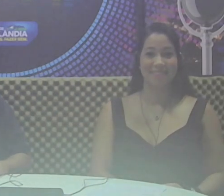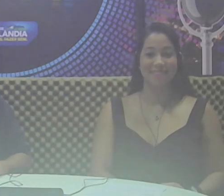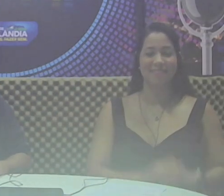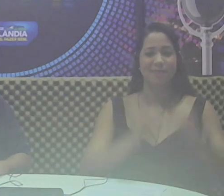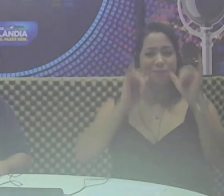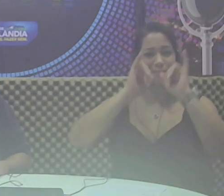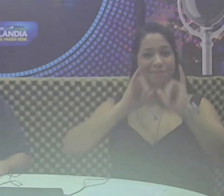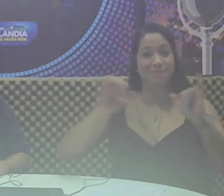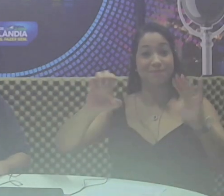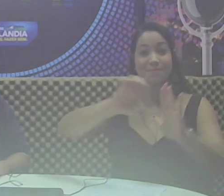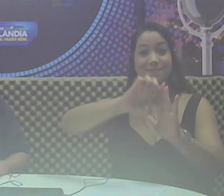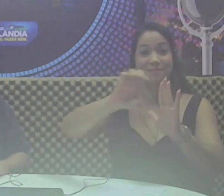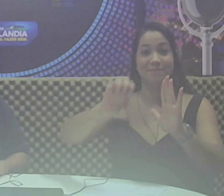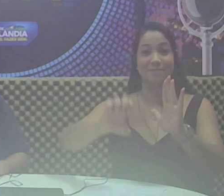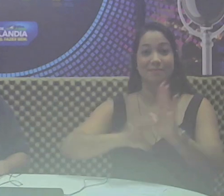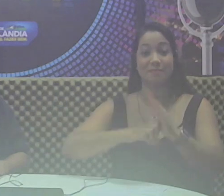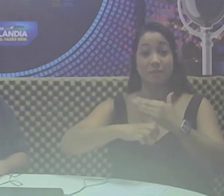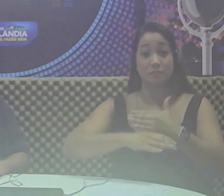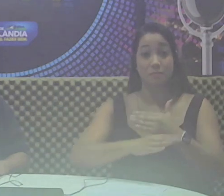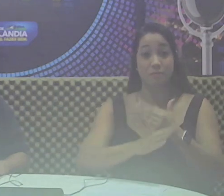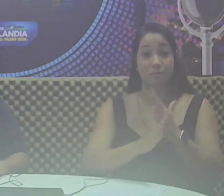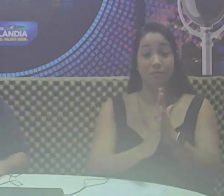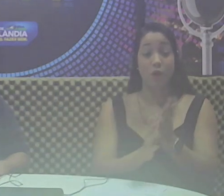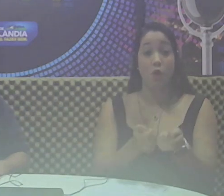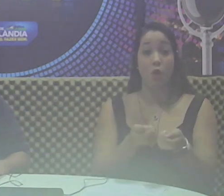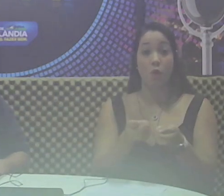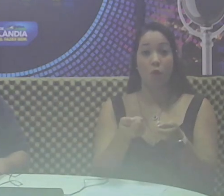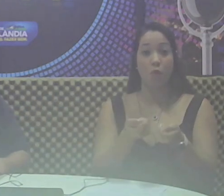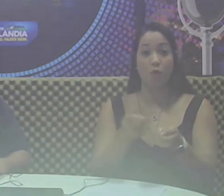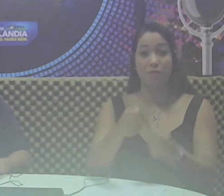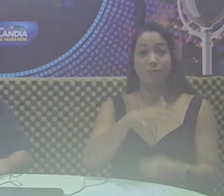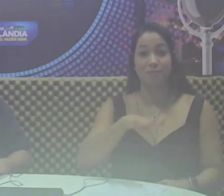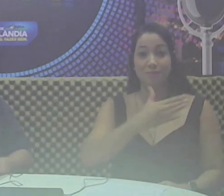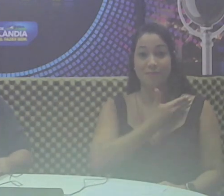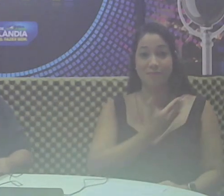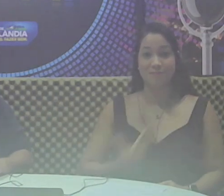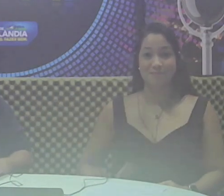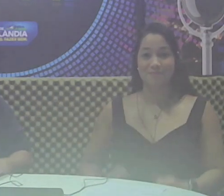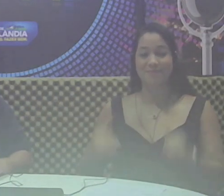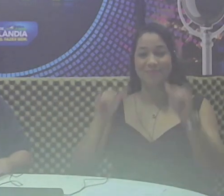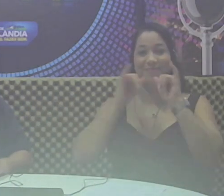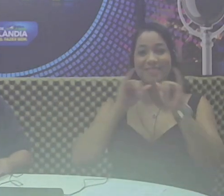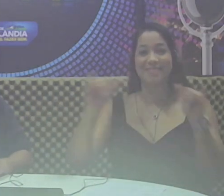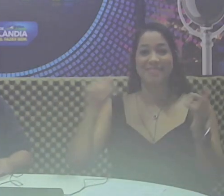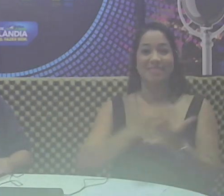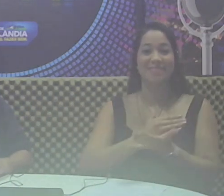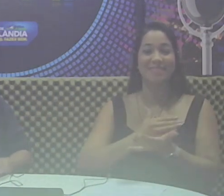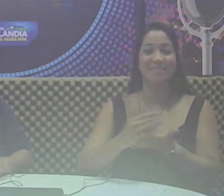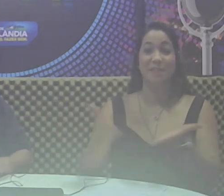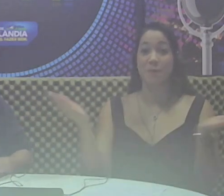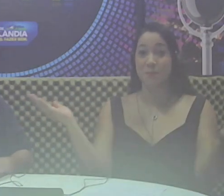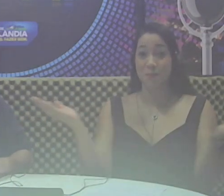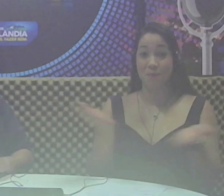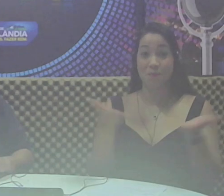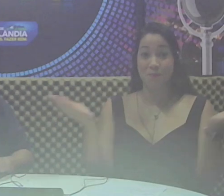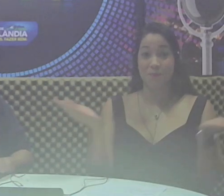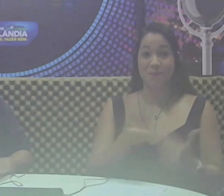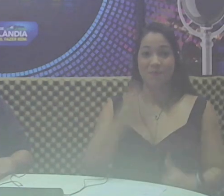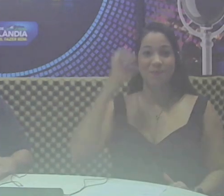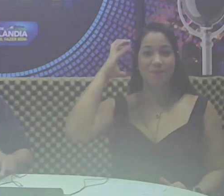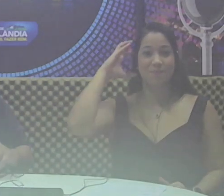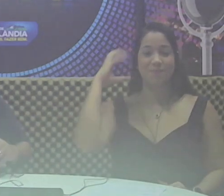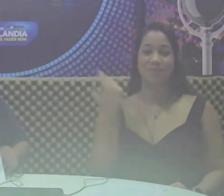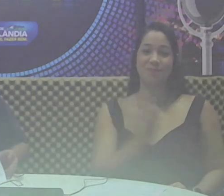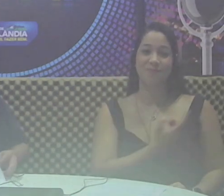Divulgado edital para regularização de comércio em áreas públicas. Essas e outras notícias a partir de